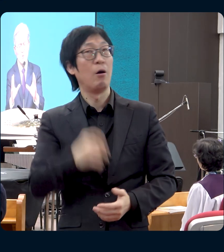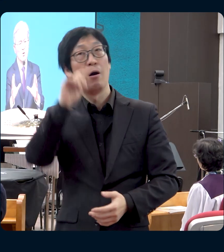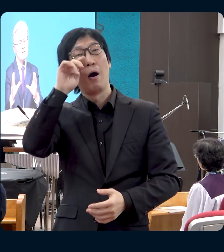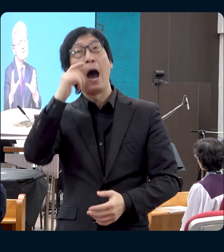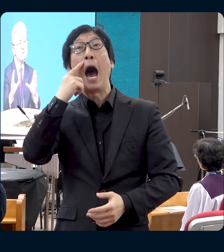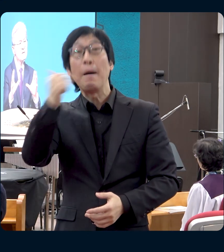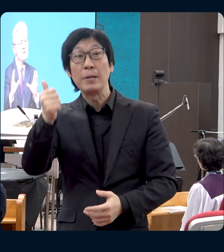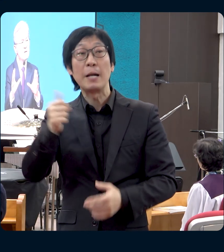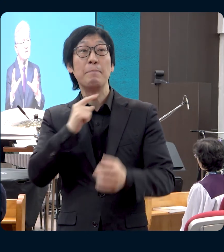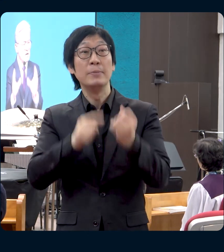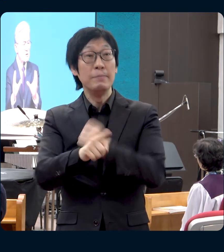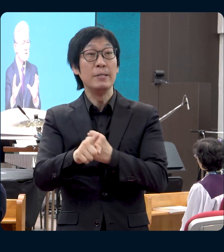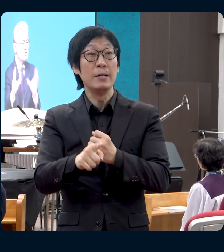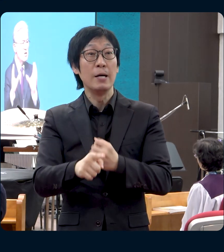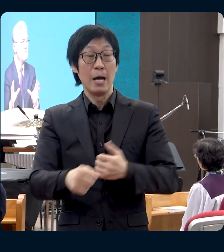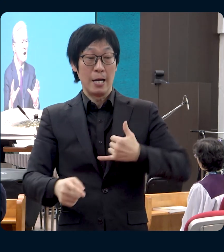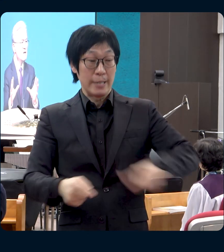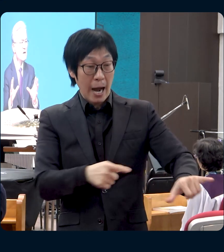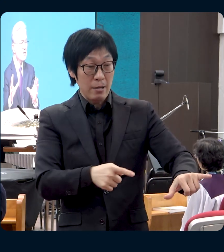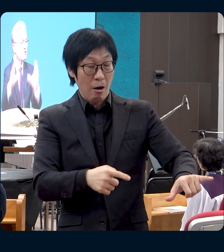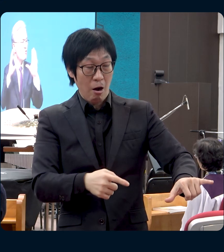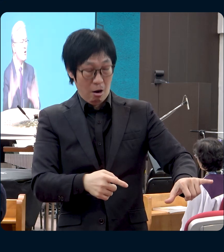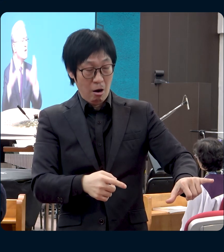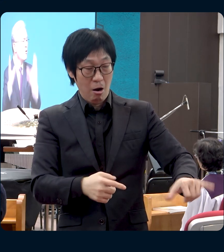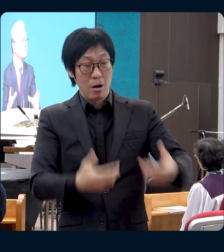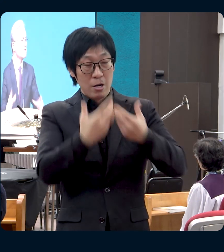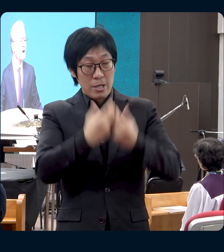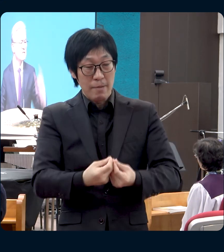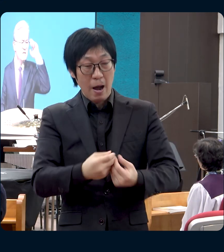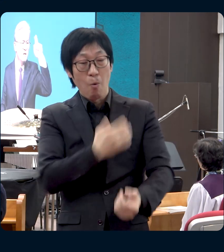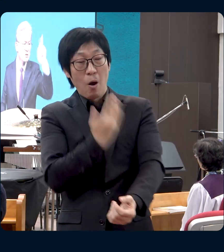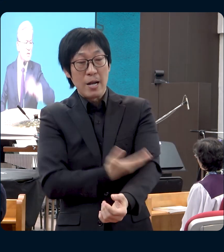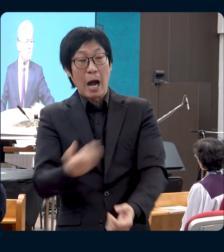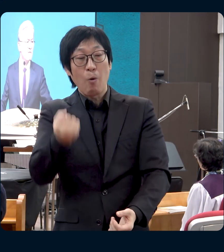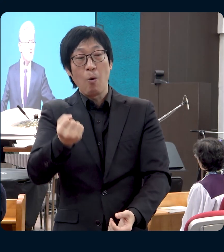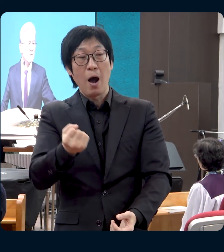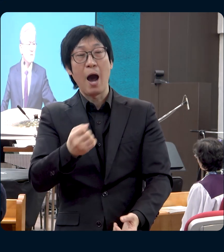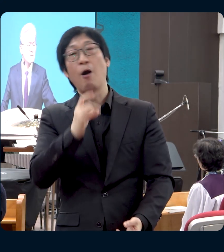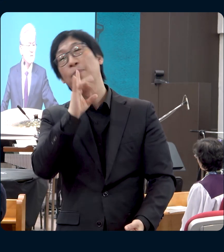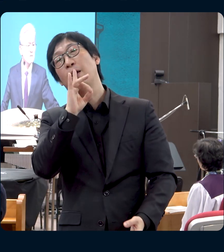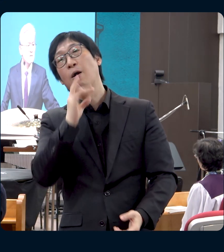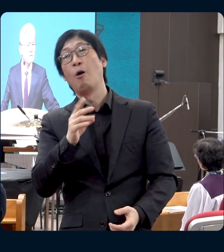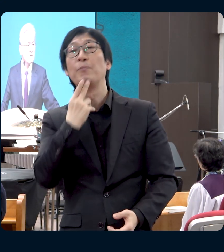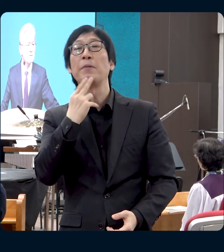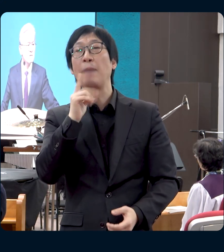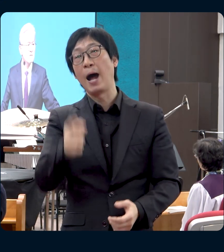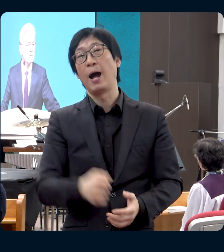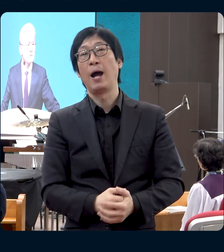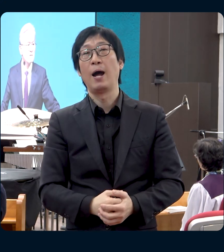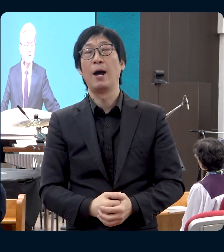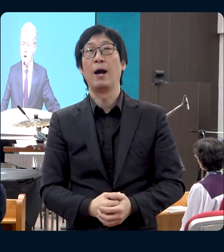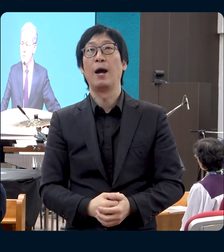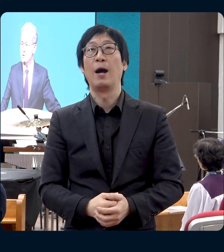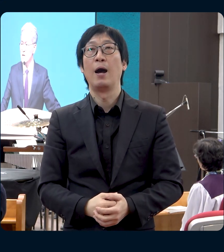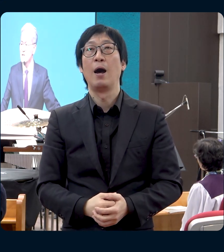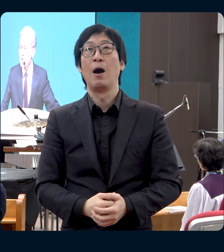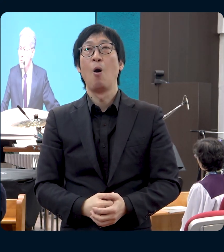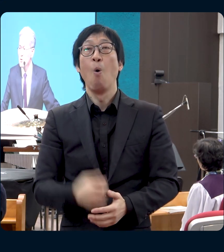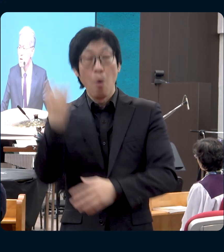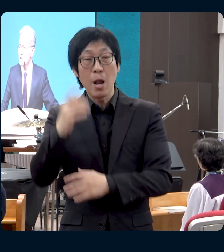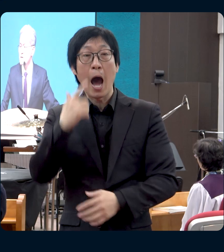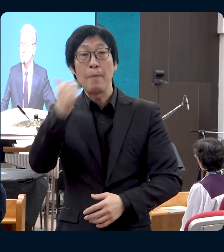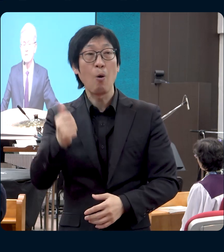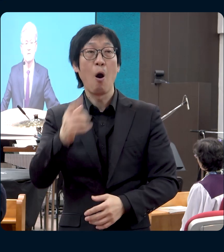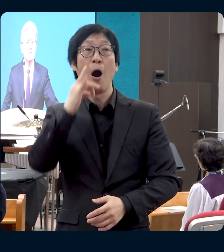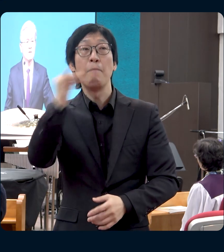아버지란 말 속에는 자녀에 대해서 실망할 그런 권리가 없다는 사실을 잊으면 안 돼요. 그게 아버지 아니에요. 그게